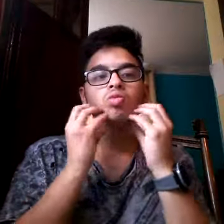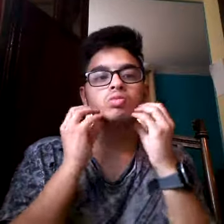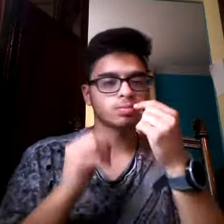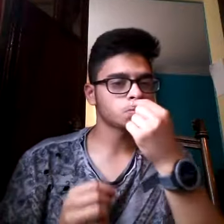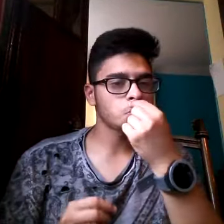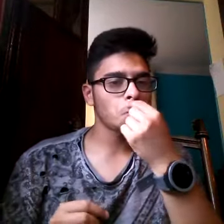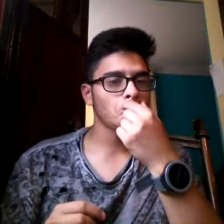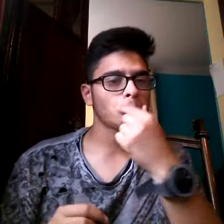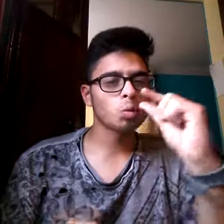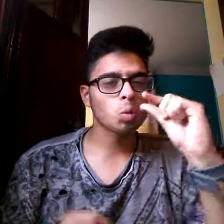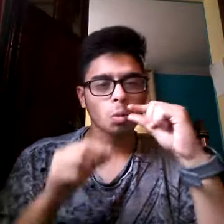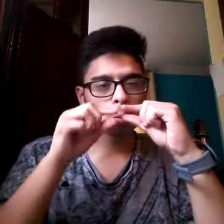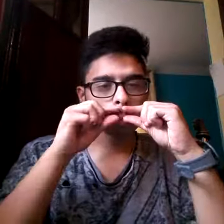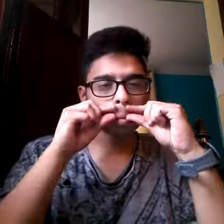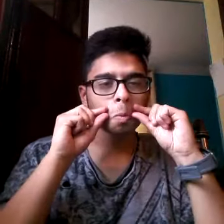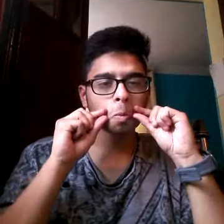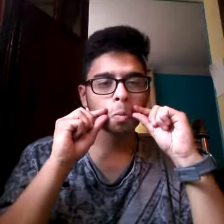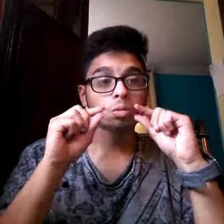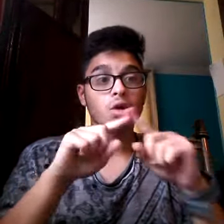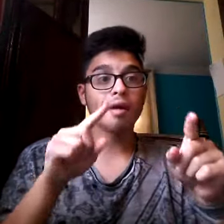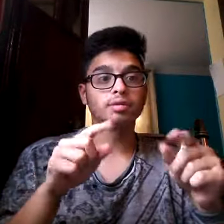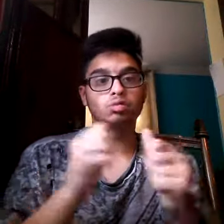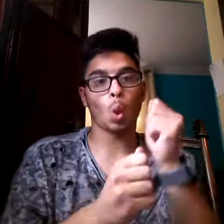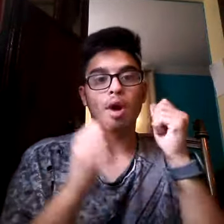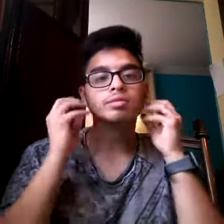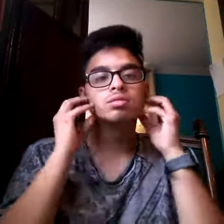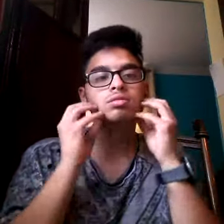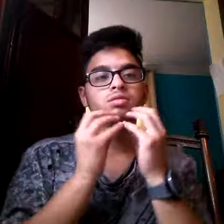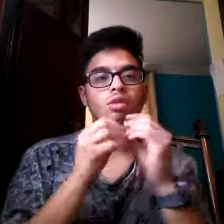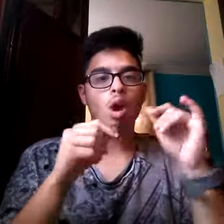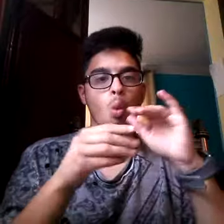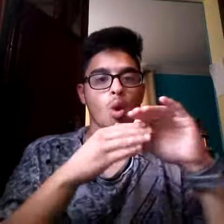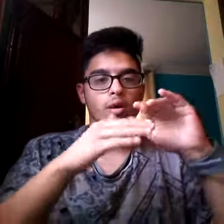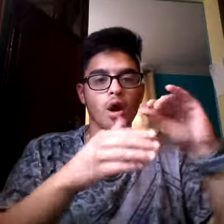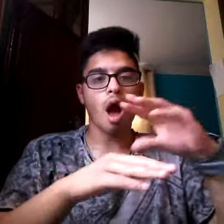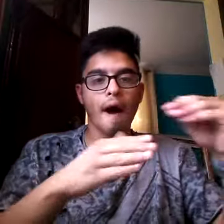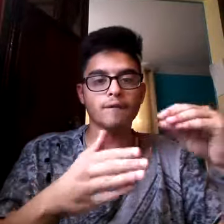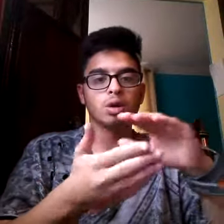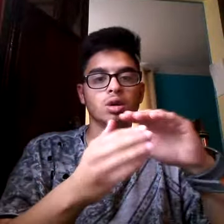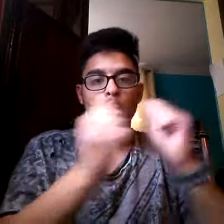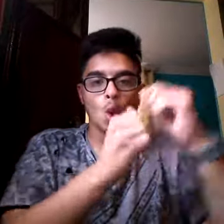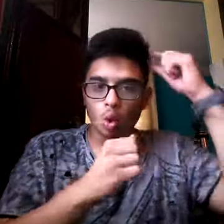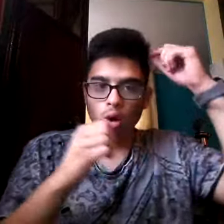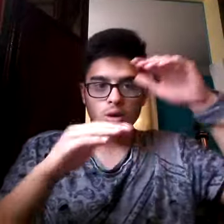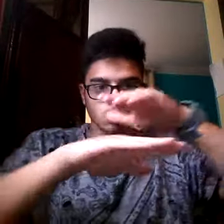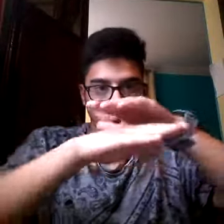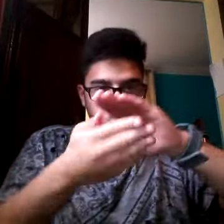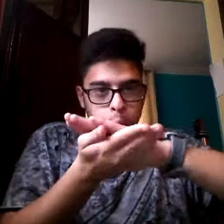que está rezando por la seguridad de todos los mexicanos tras este catastrófico terremoto, estoy traduciendo, y